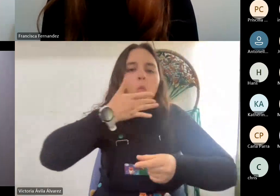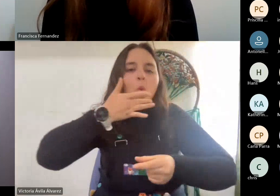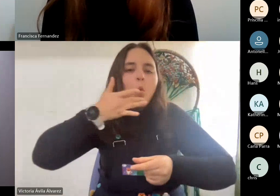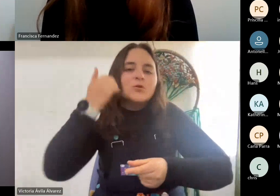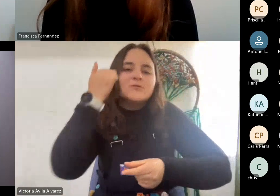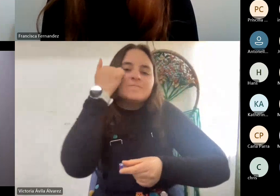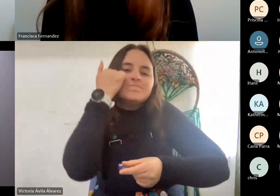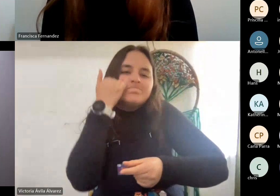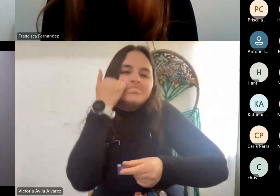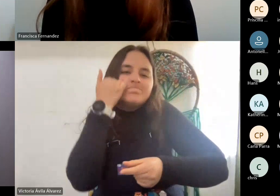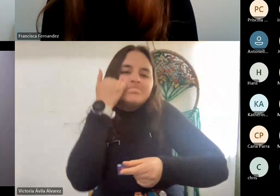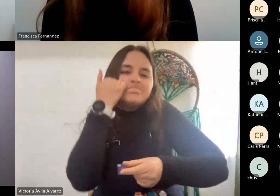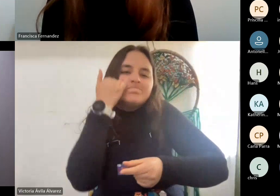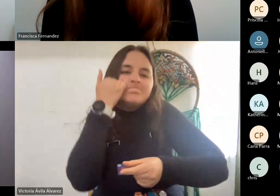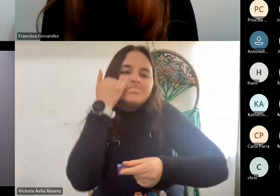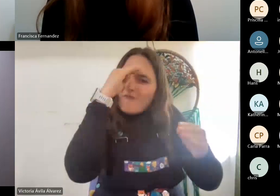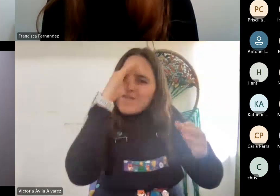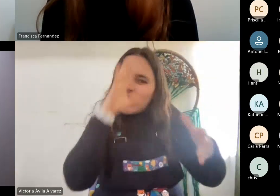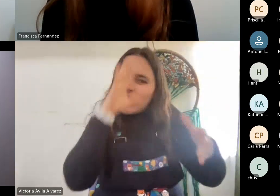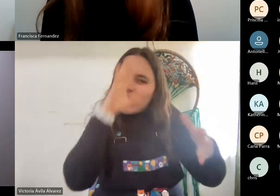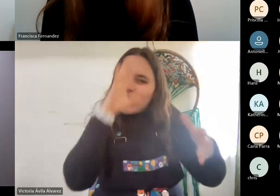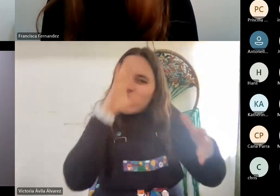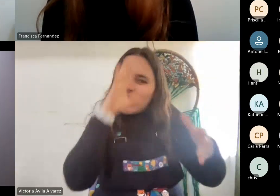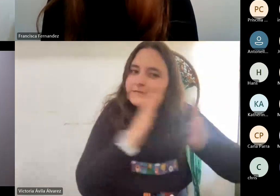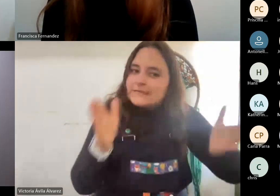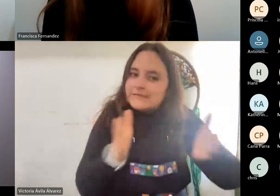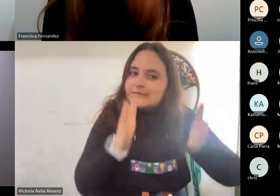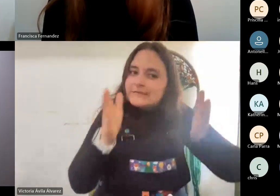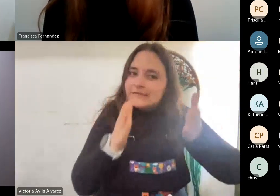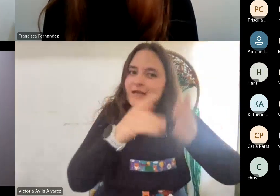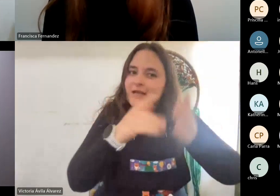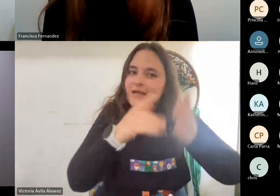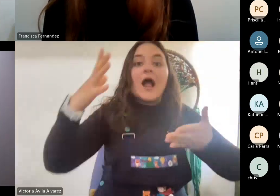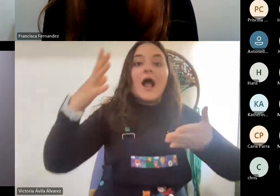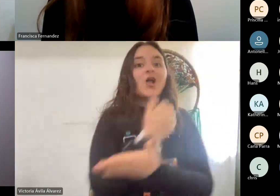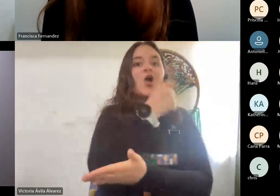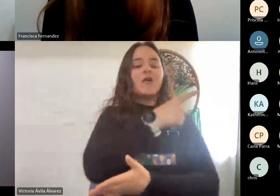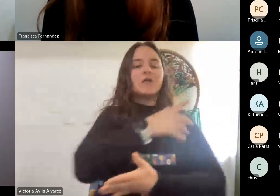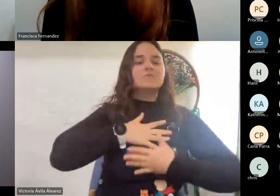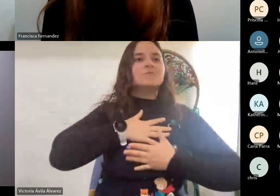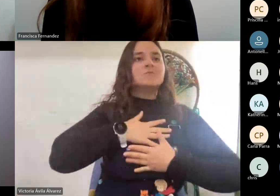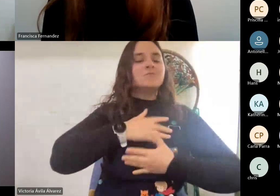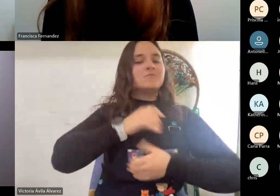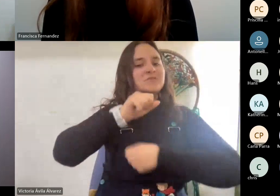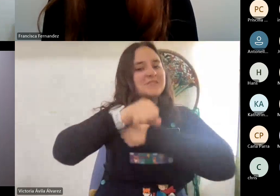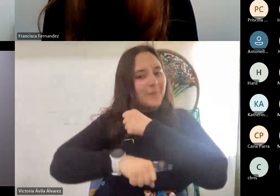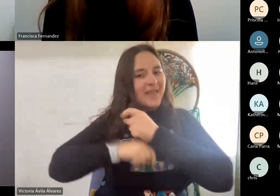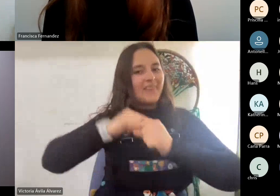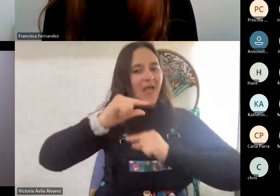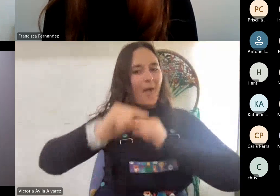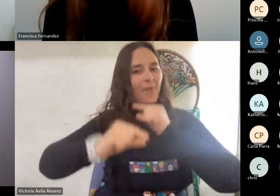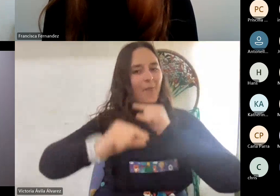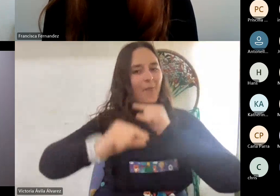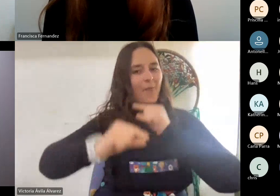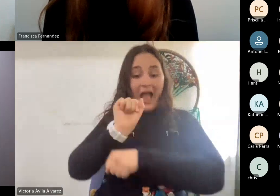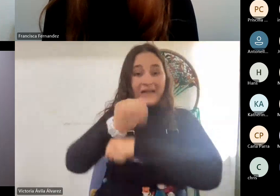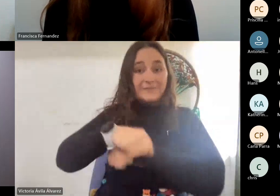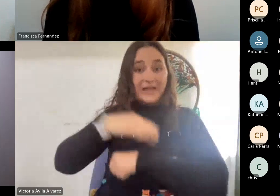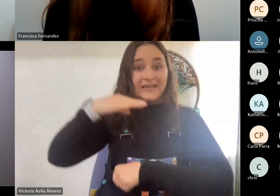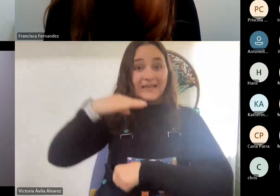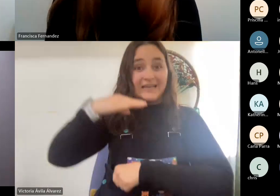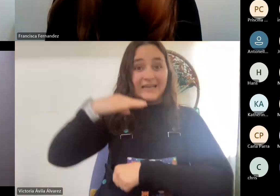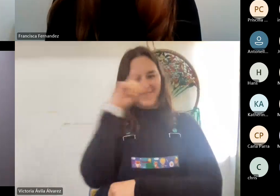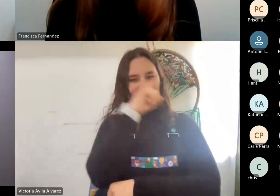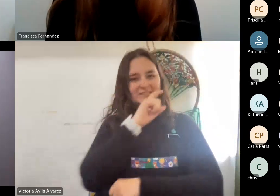todo eso, eso va a generar interés y que vean que eso les va a ayudar como a generar esa emoción